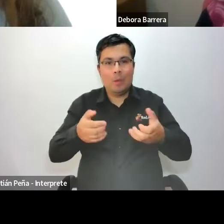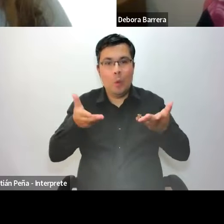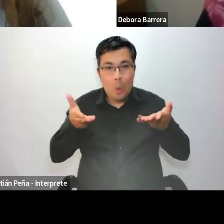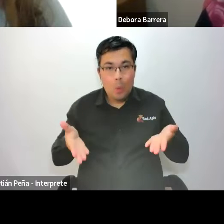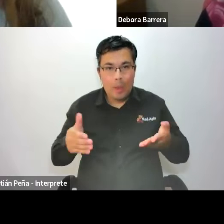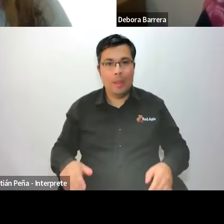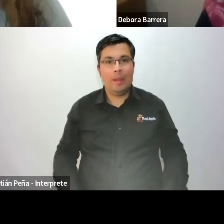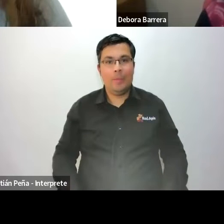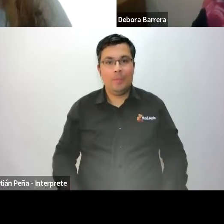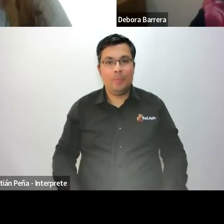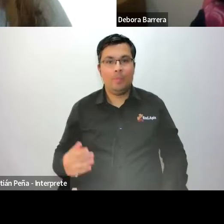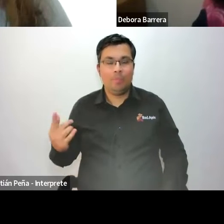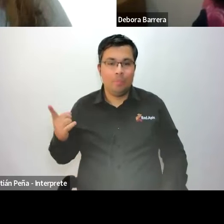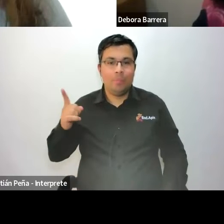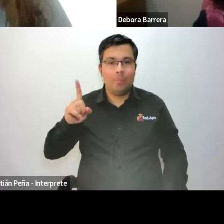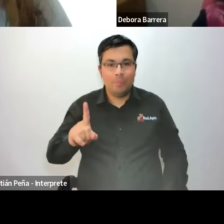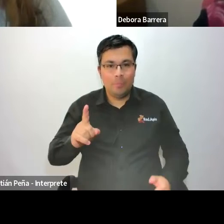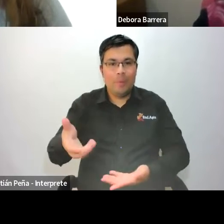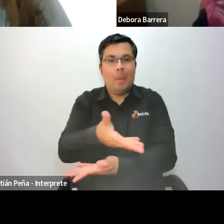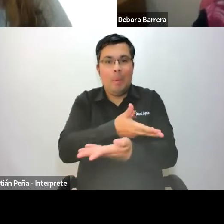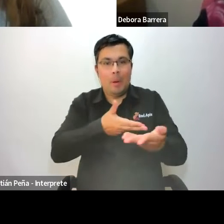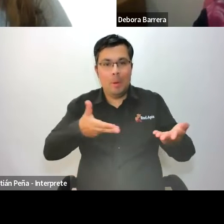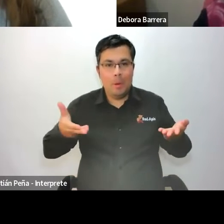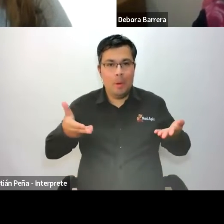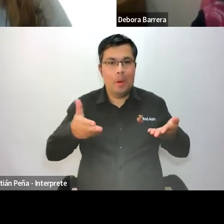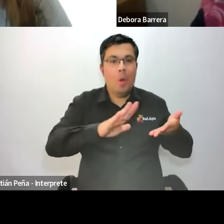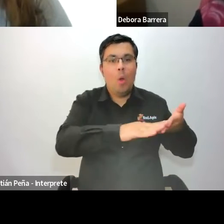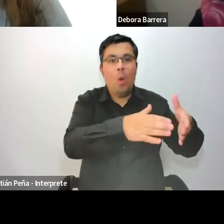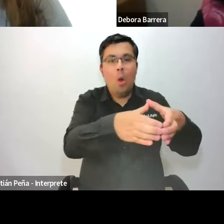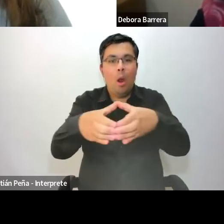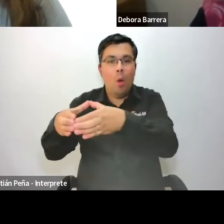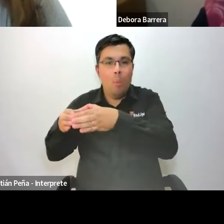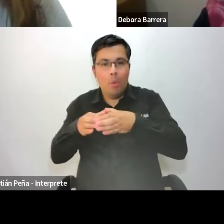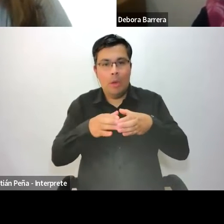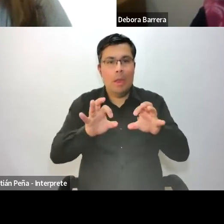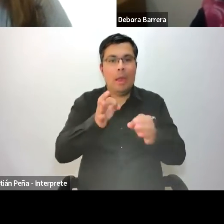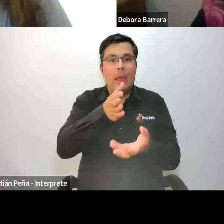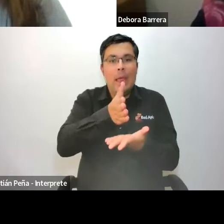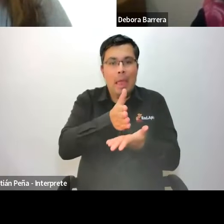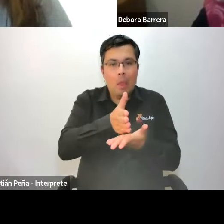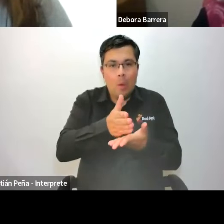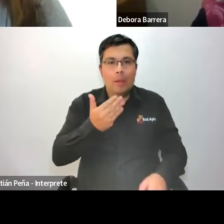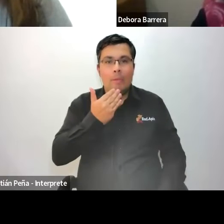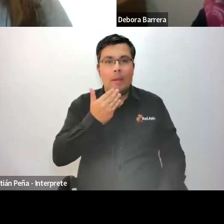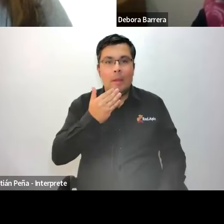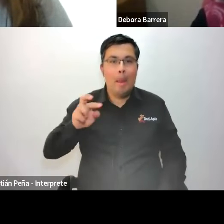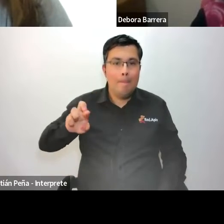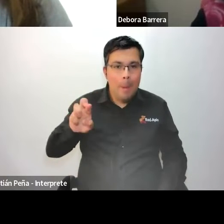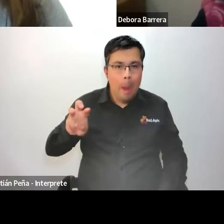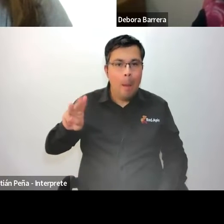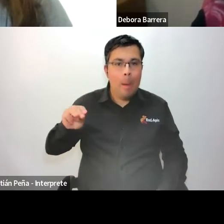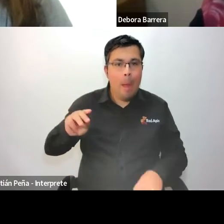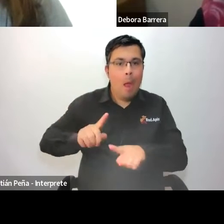las comunidades educativas como con padres, madres, cuidadoras, otros profesionales que están vinculados a